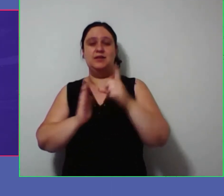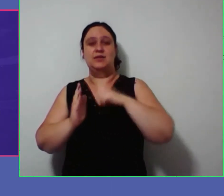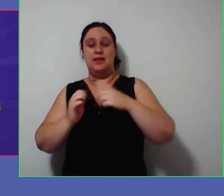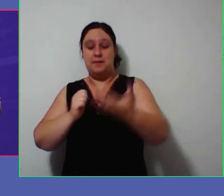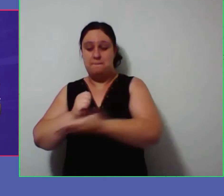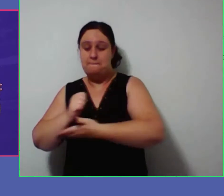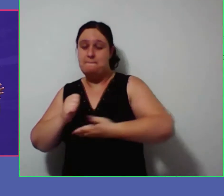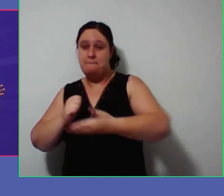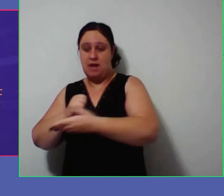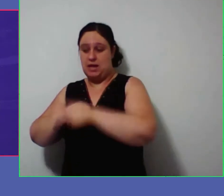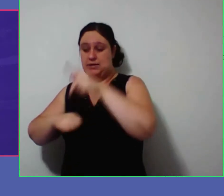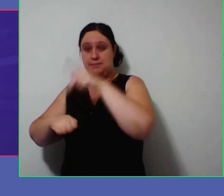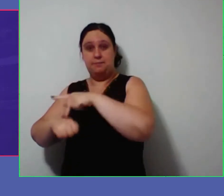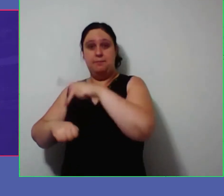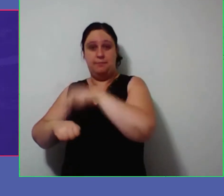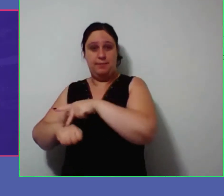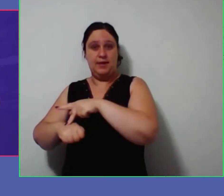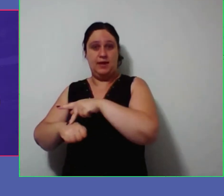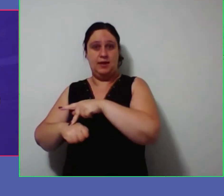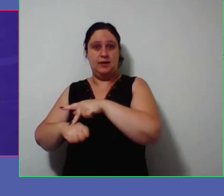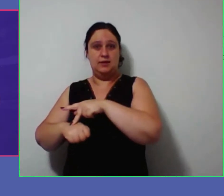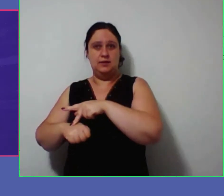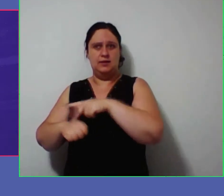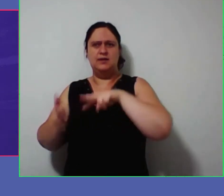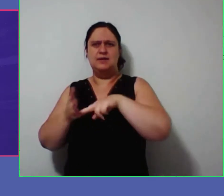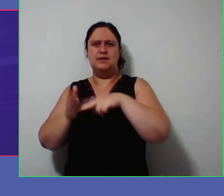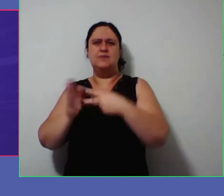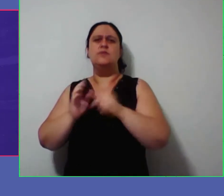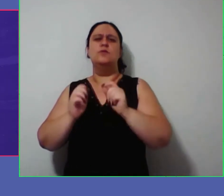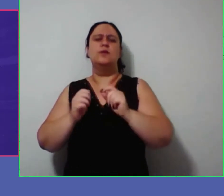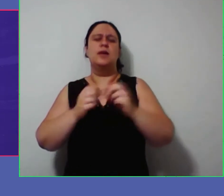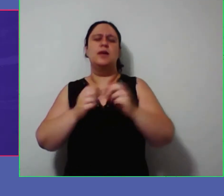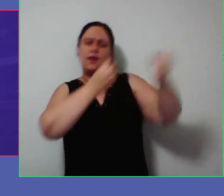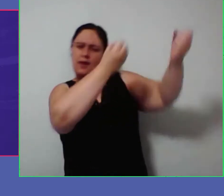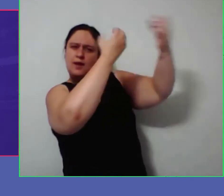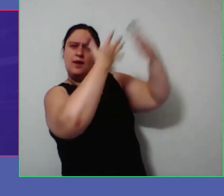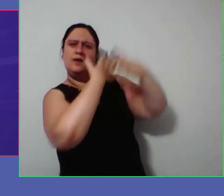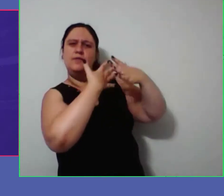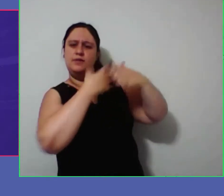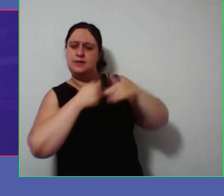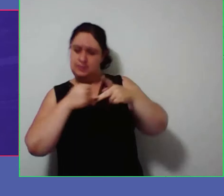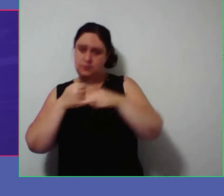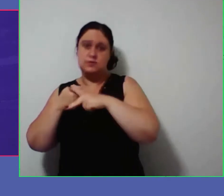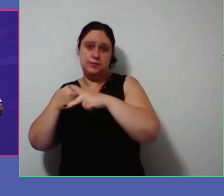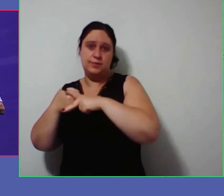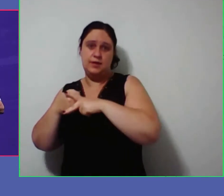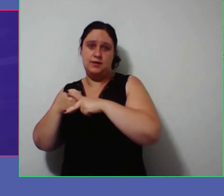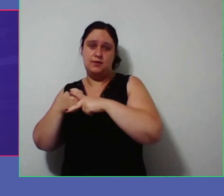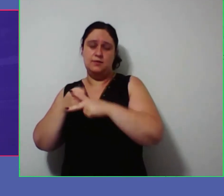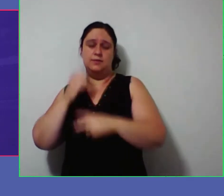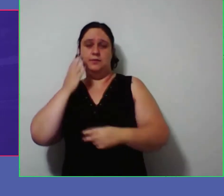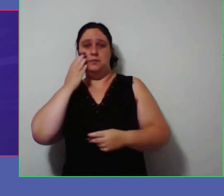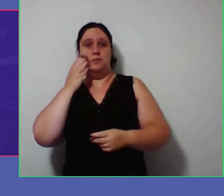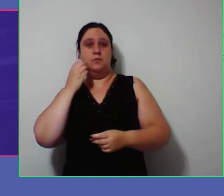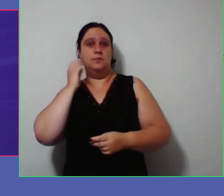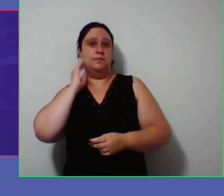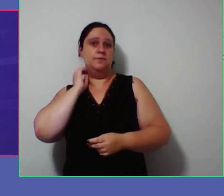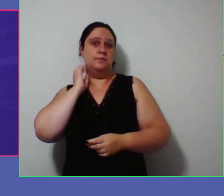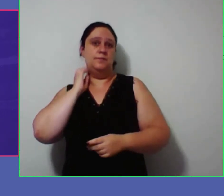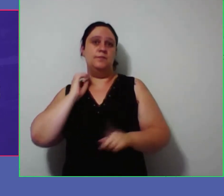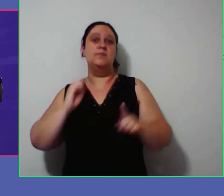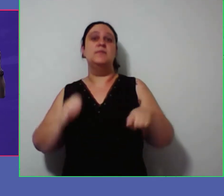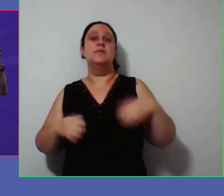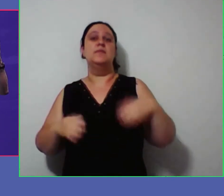à revelação que o Pai acabou de dar para Pedro. Então a fundação,